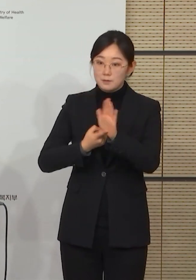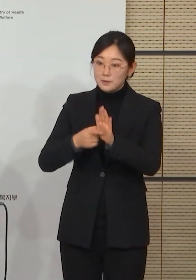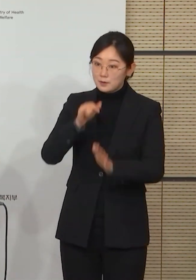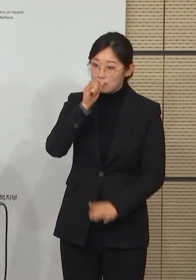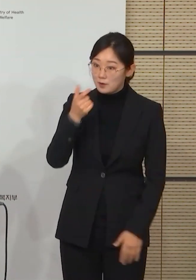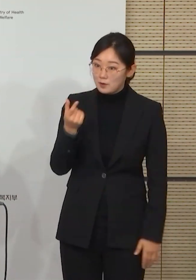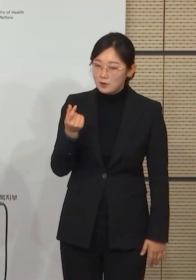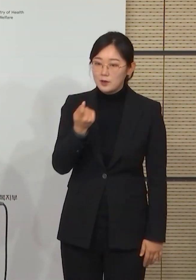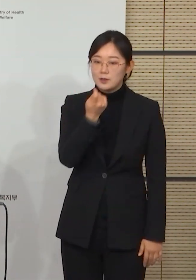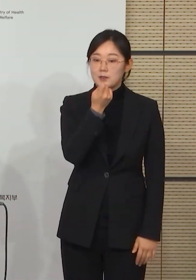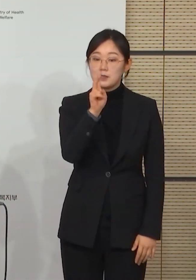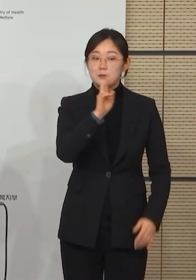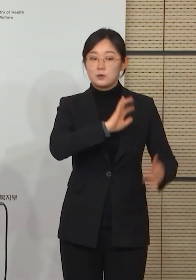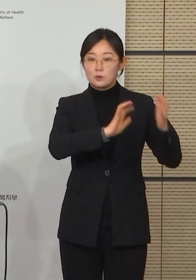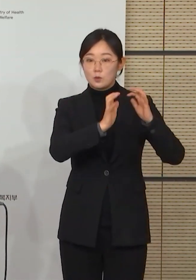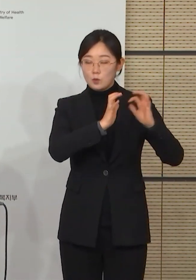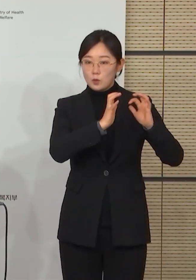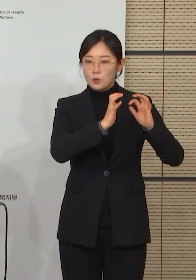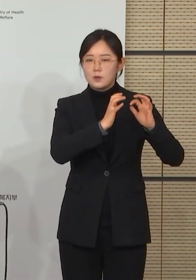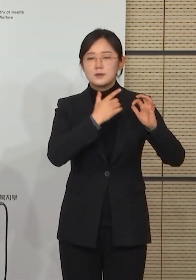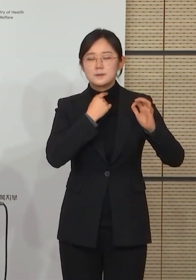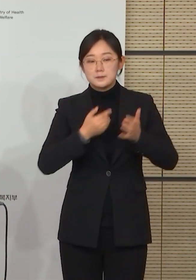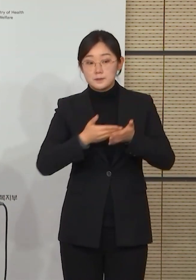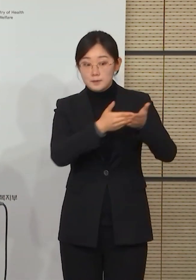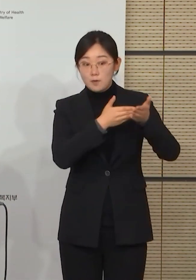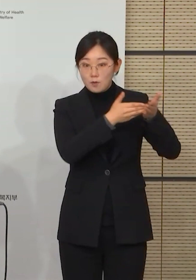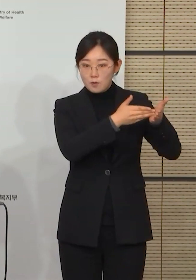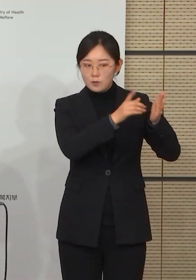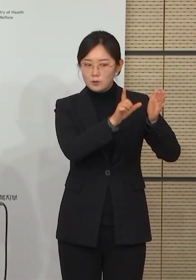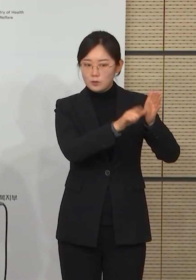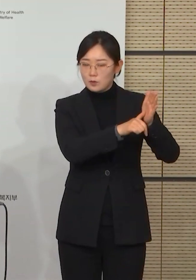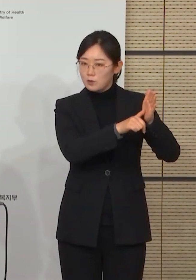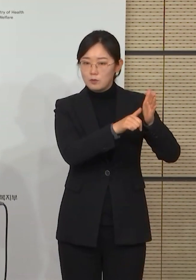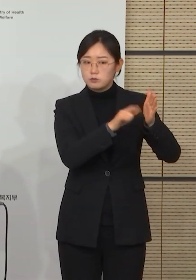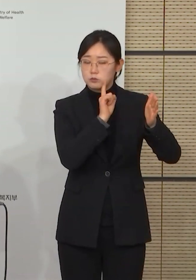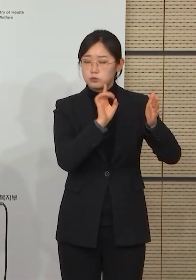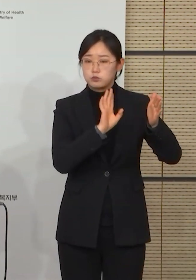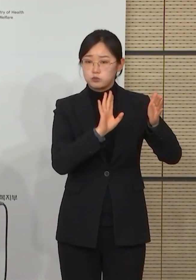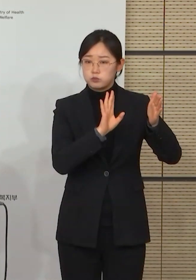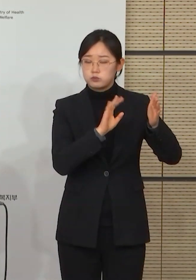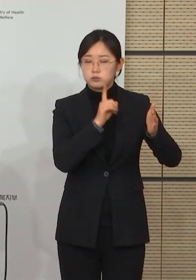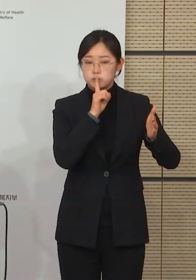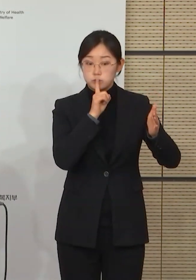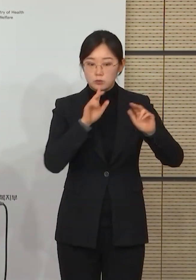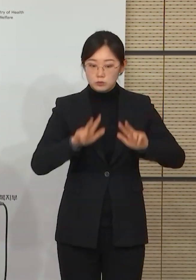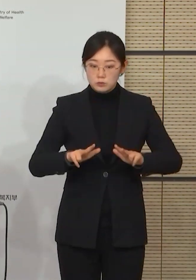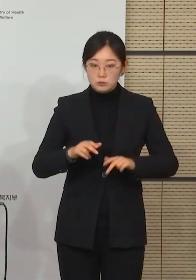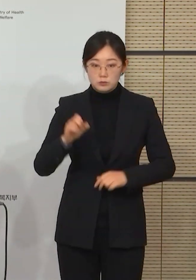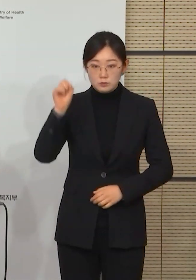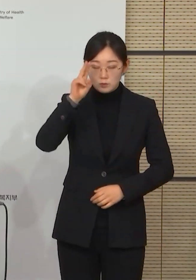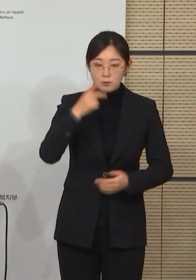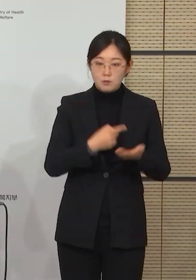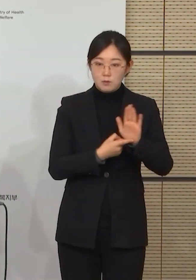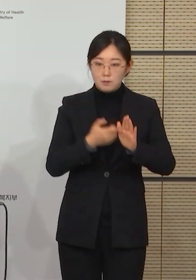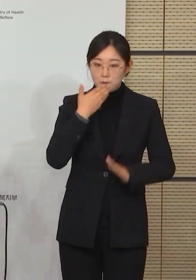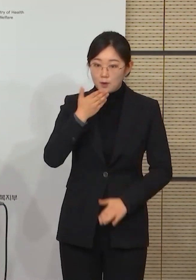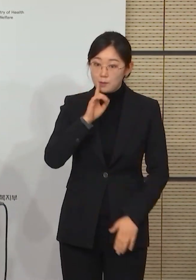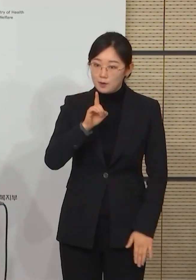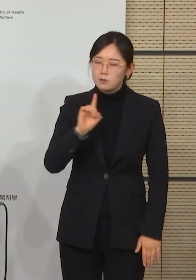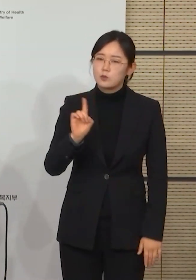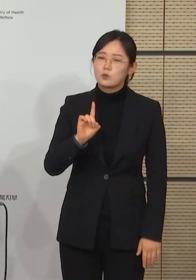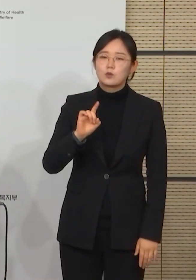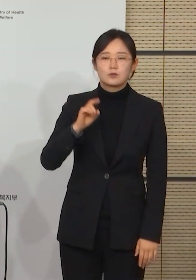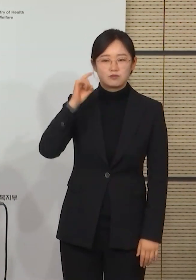TV 토론 계속 하자고 증언했을 때는 왜 그 주장했을 때는 이제 아무런 대응이 없다가 이제는 가능하다고 하시는지 좀 궁금합니다.